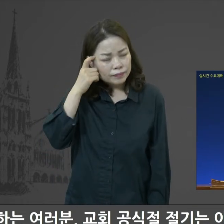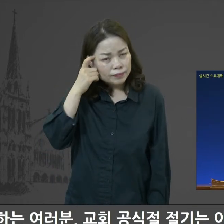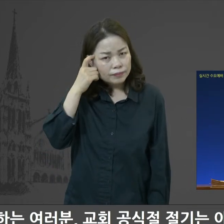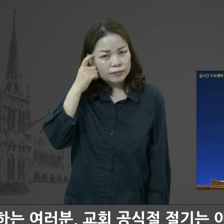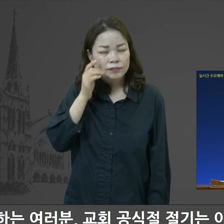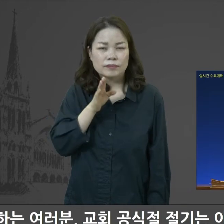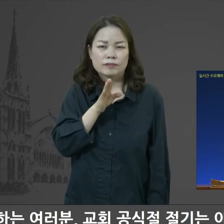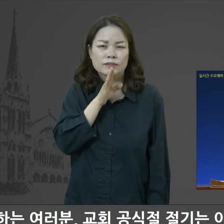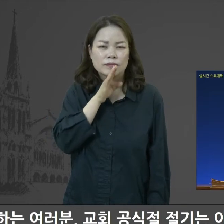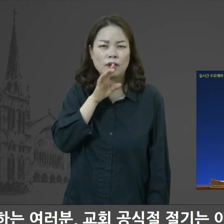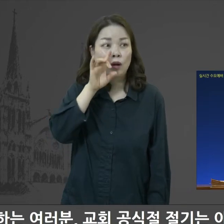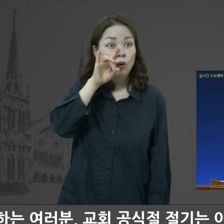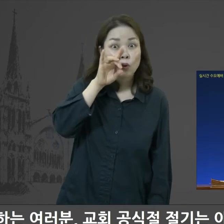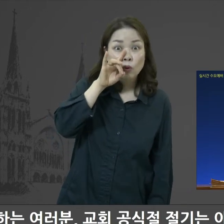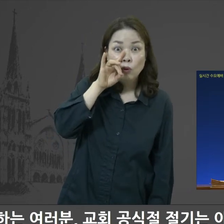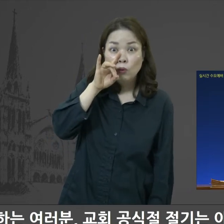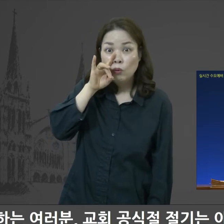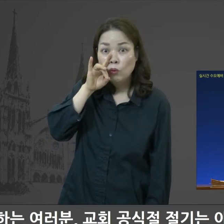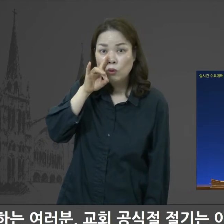정말 궁금해요.